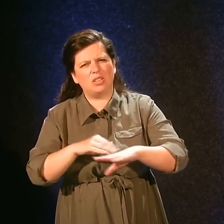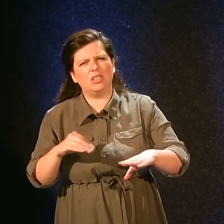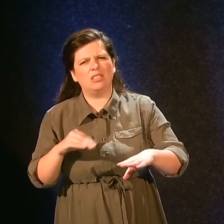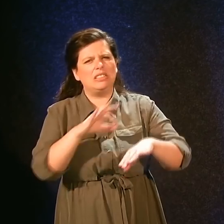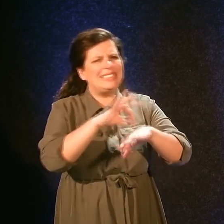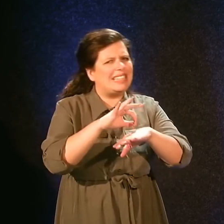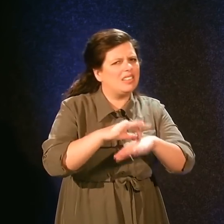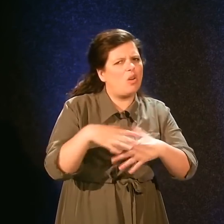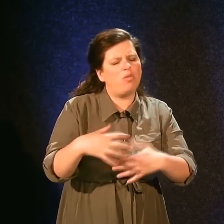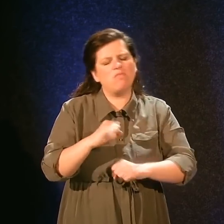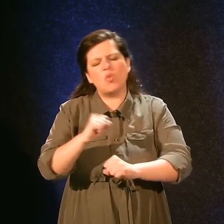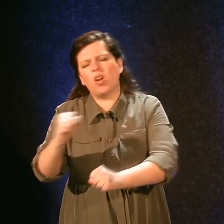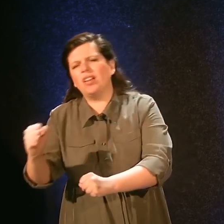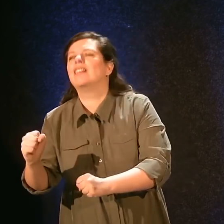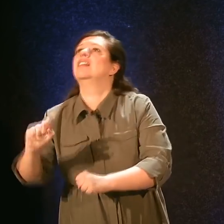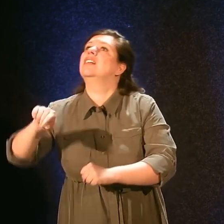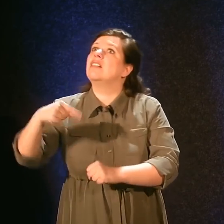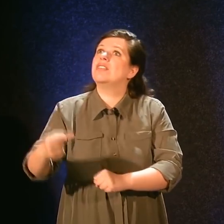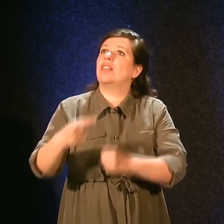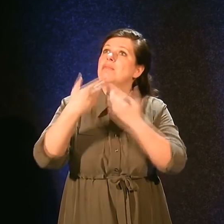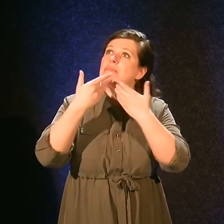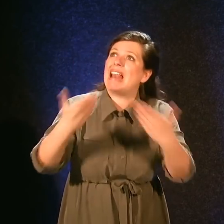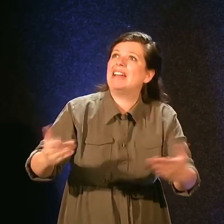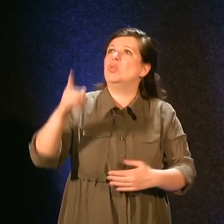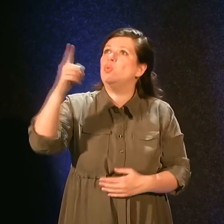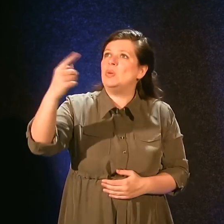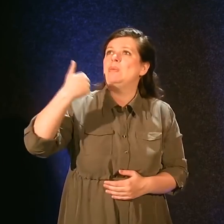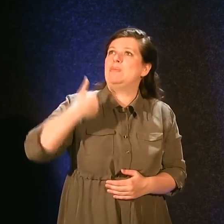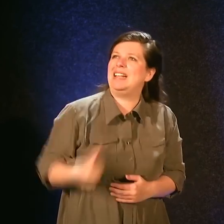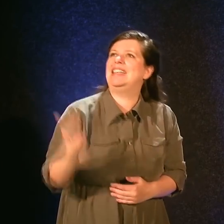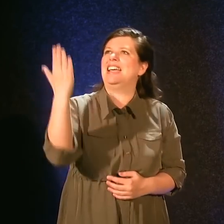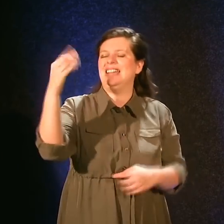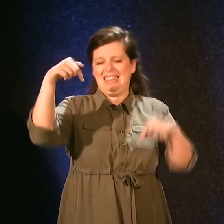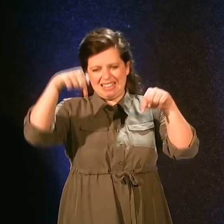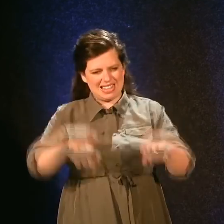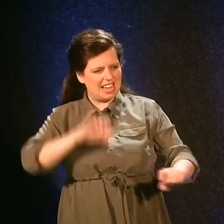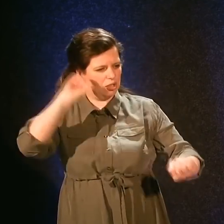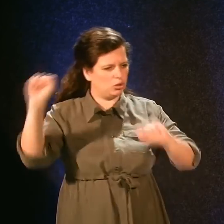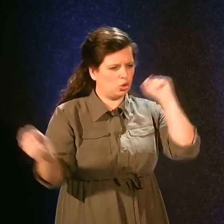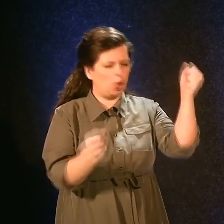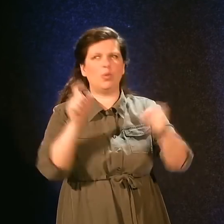Juist dan willen we belijden dat u Heer bent. U bent Heer in deze storm.